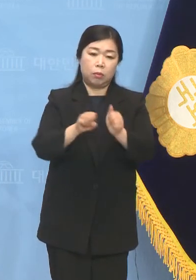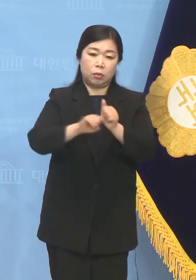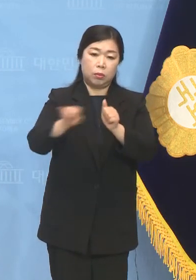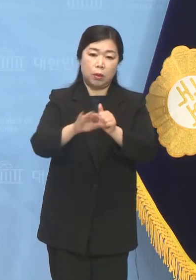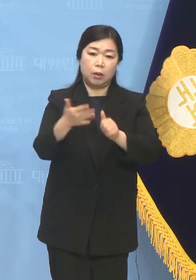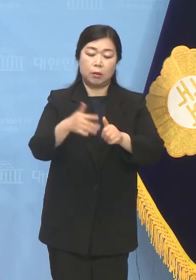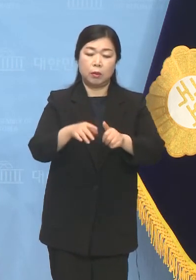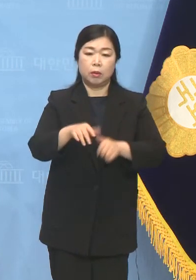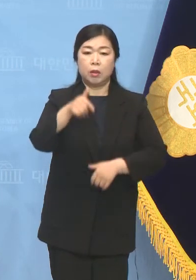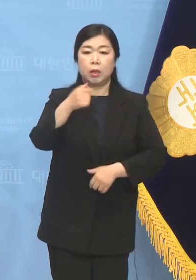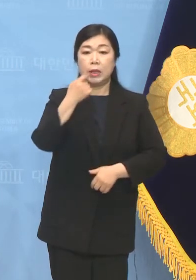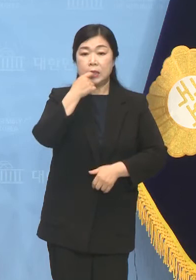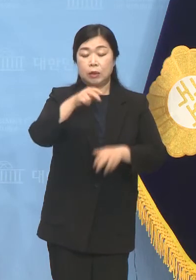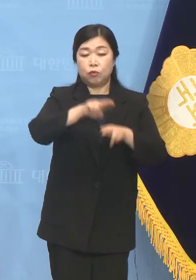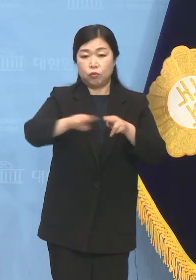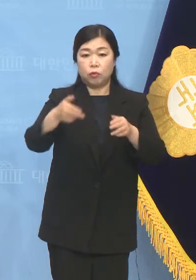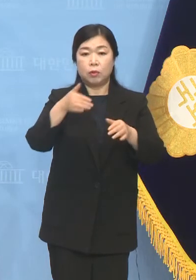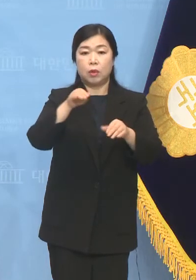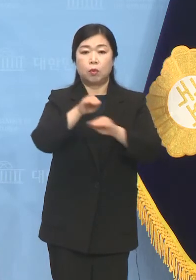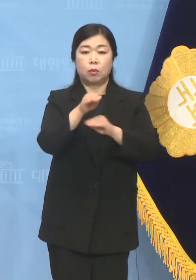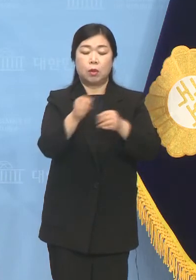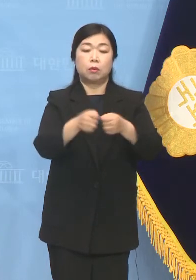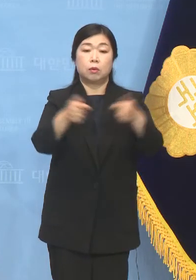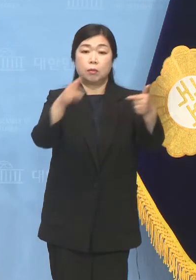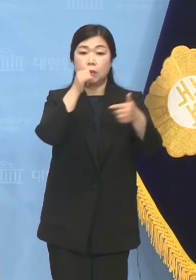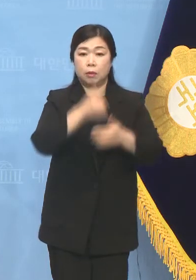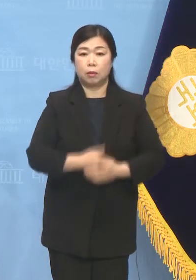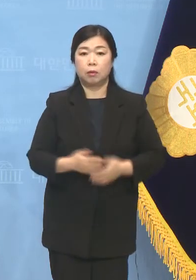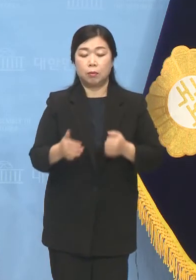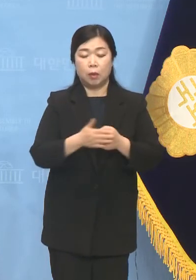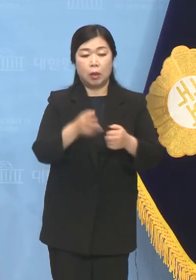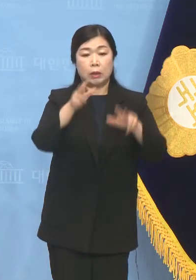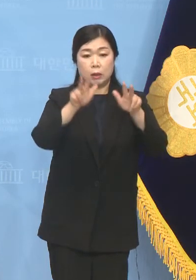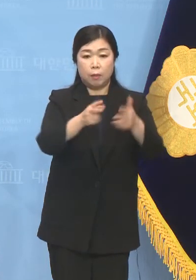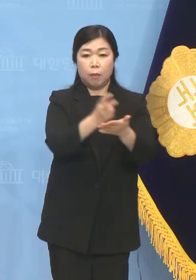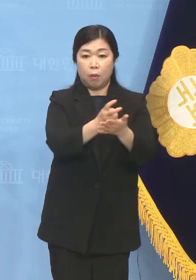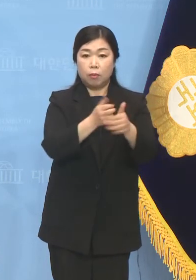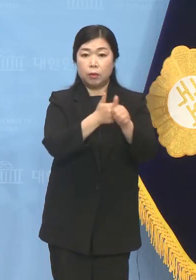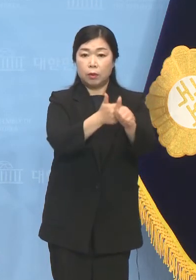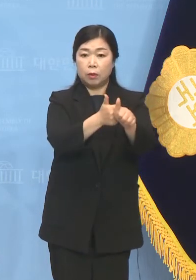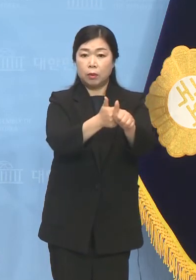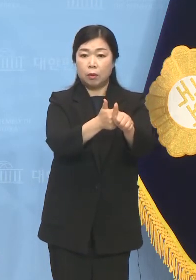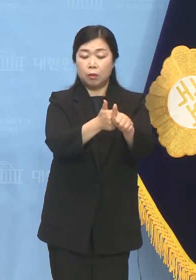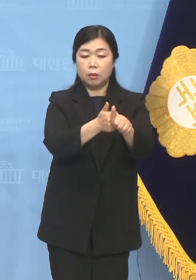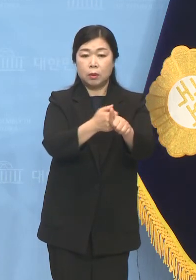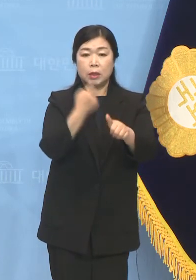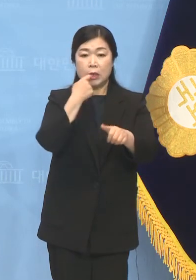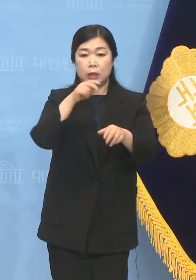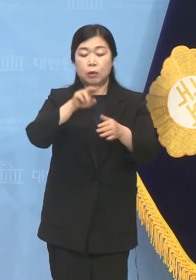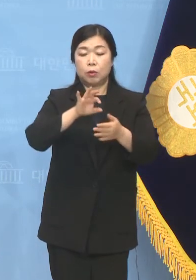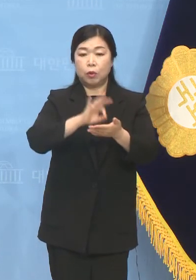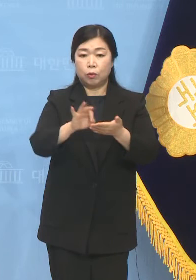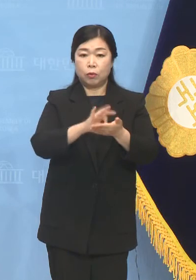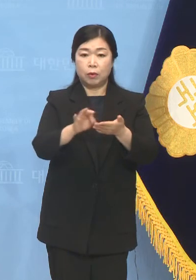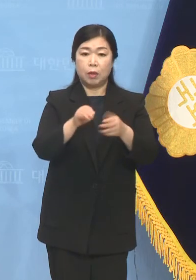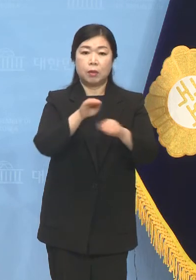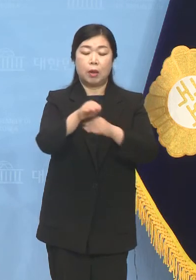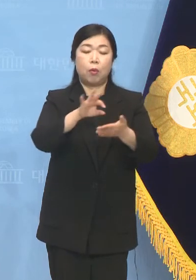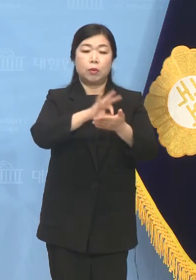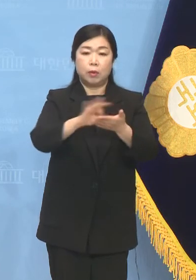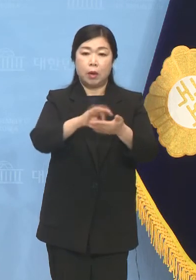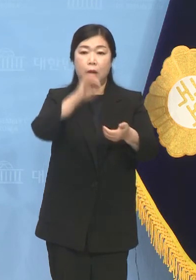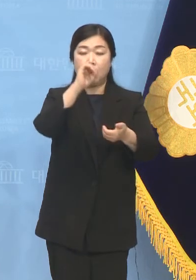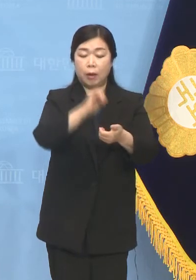방출하는 경유자동차의 운행이 계속 증가하고 있습니다. 이에 따라서 현행법상 경유자동차의 사용을 제한하는